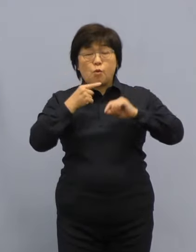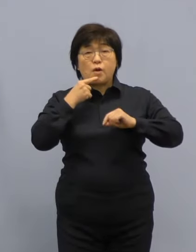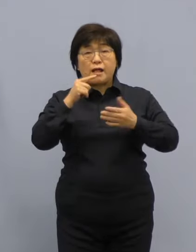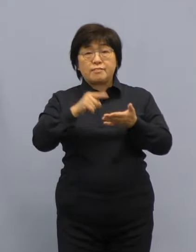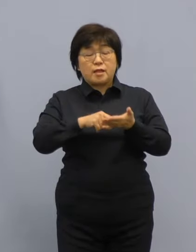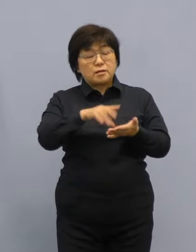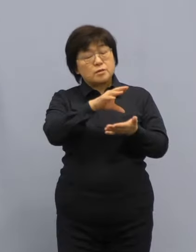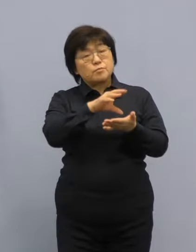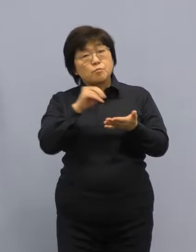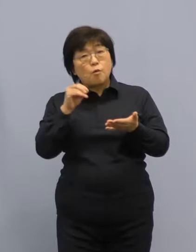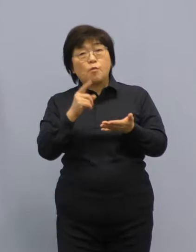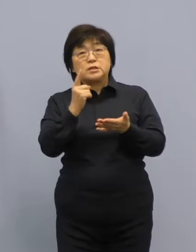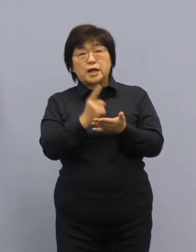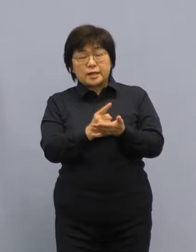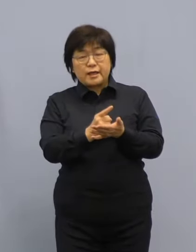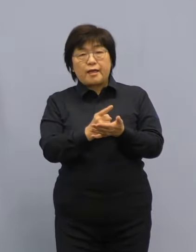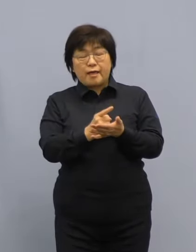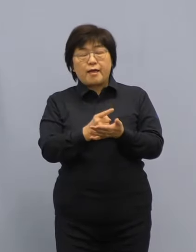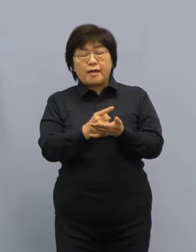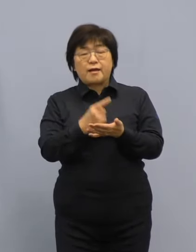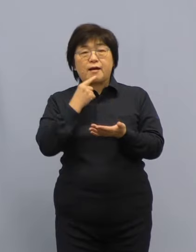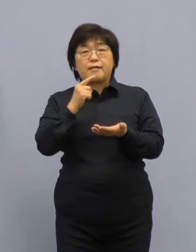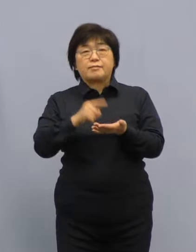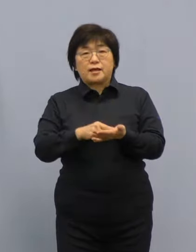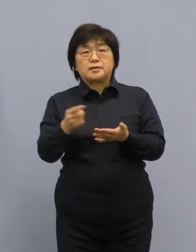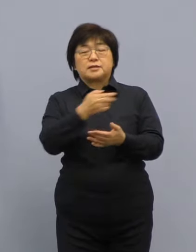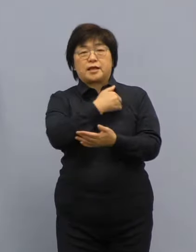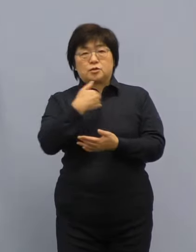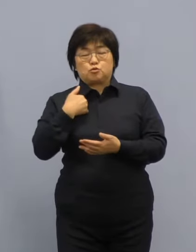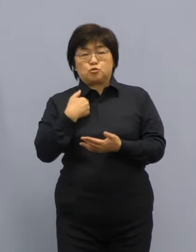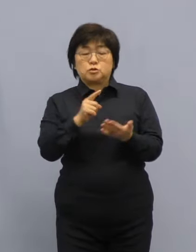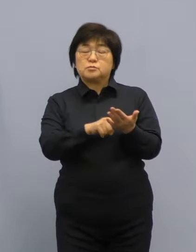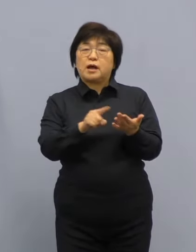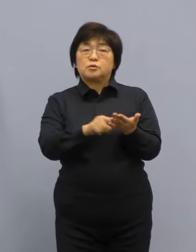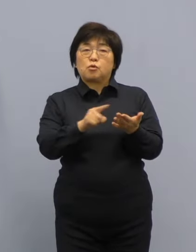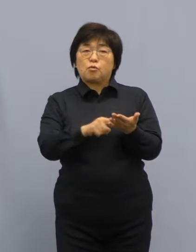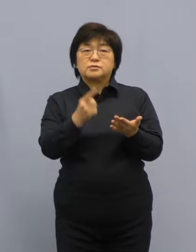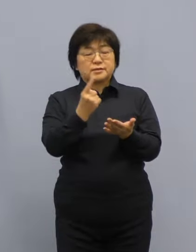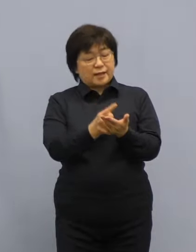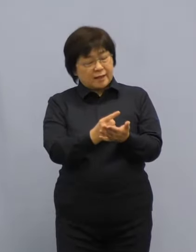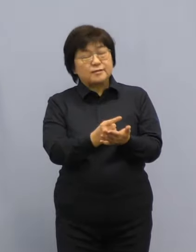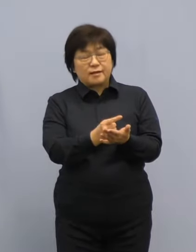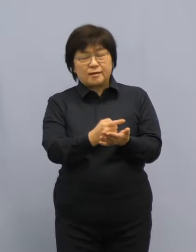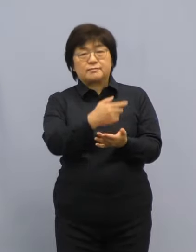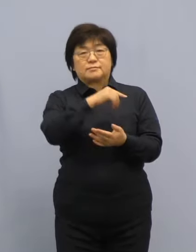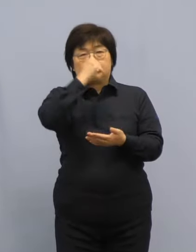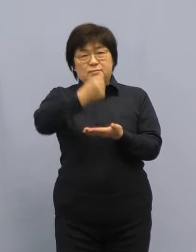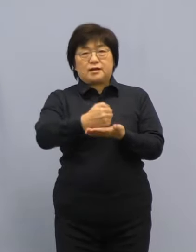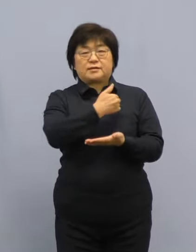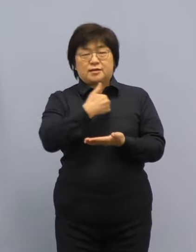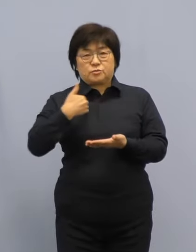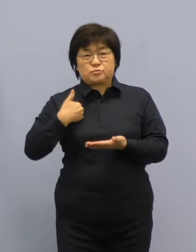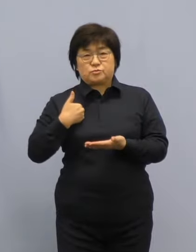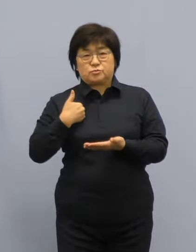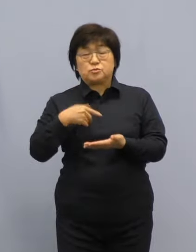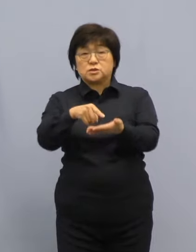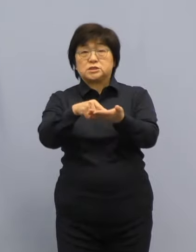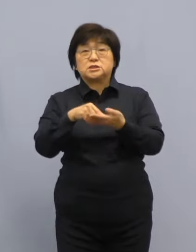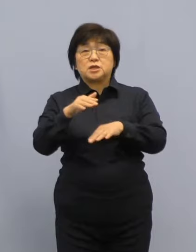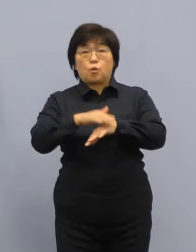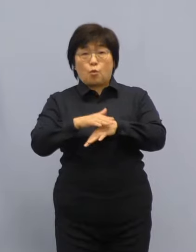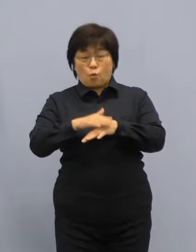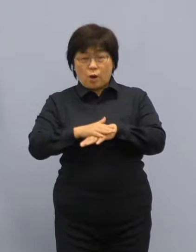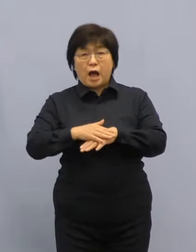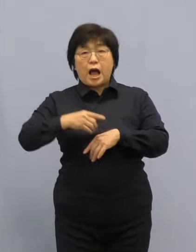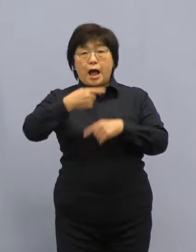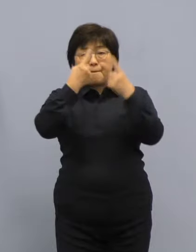で手続きを簡素化してございますので、スマートフォンのみで完了することができます。申請のためにはマイナンバーカードを持